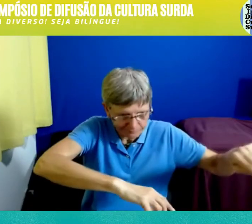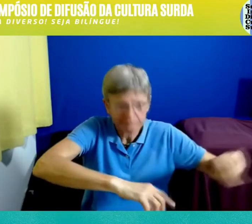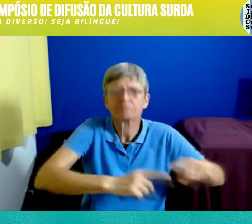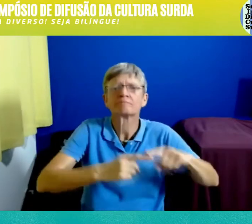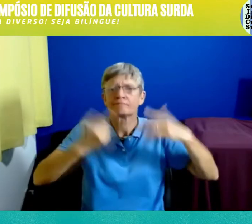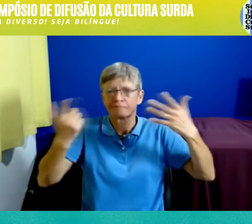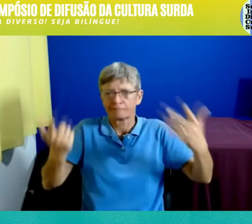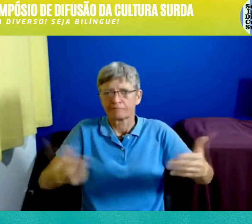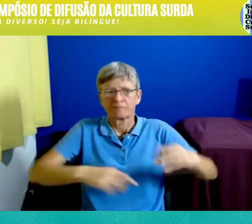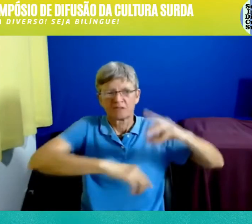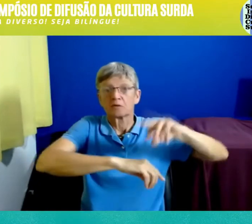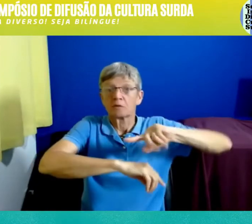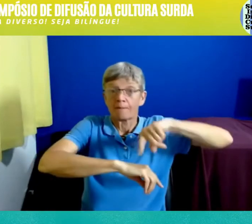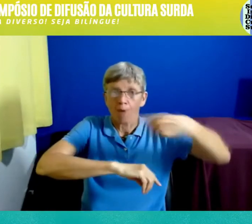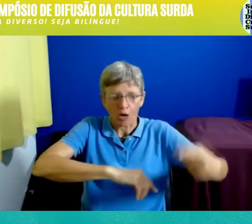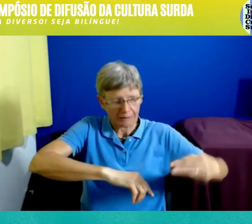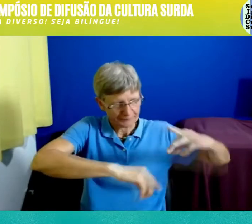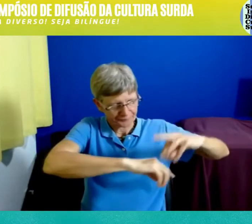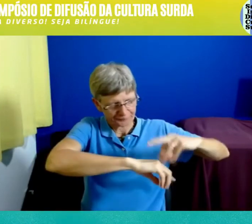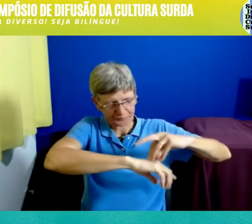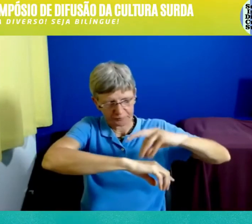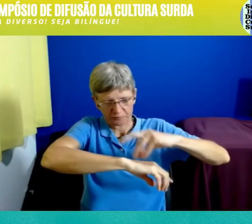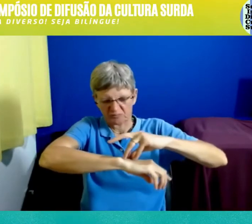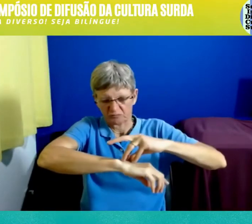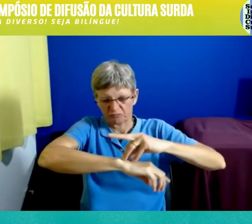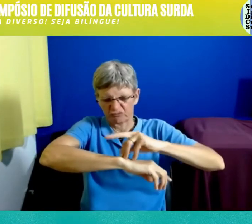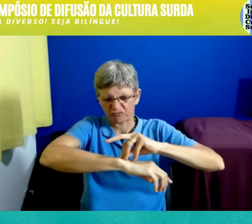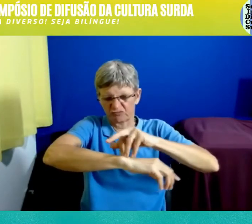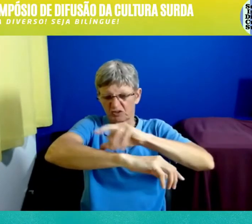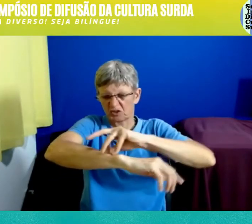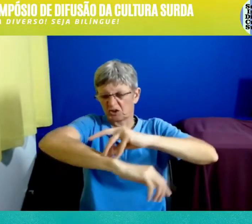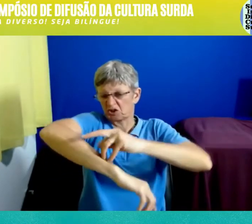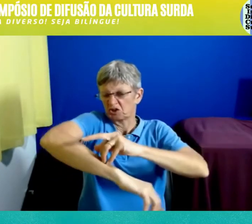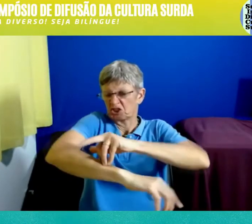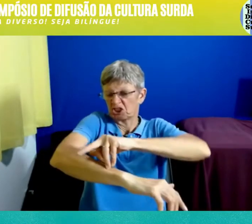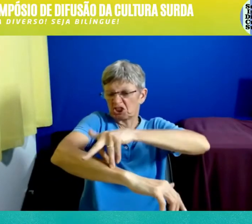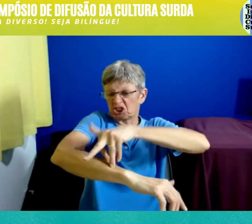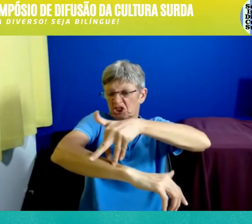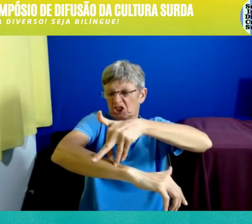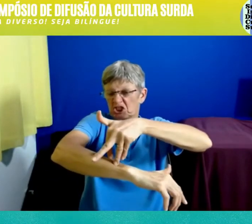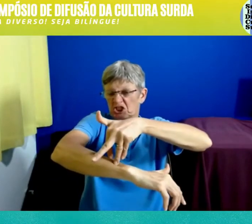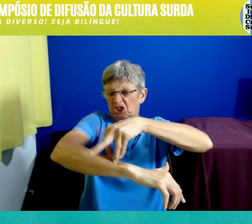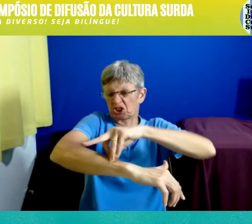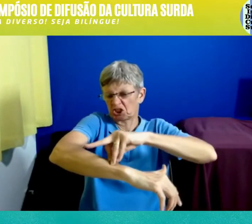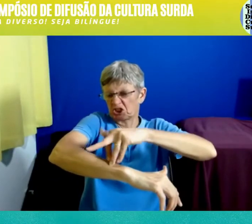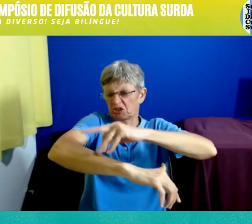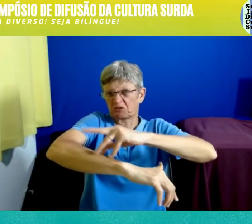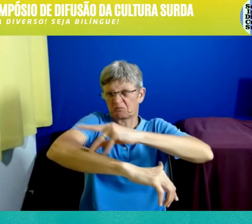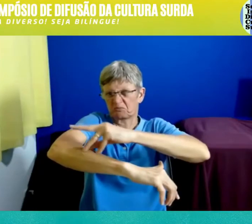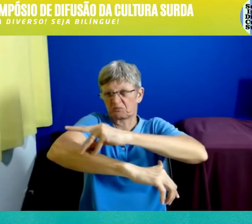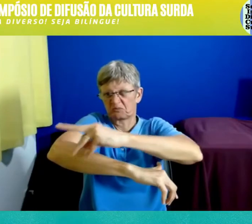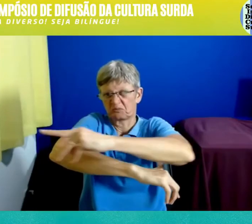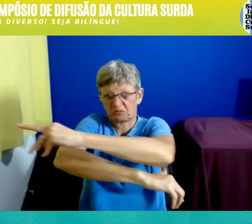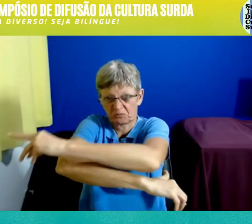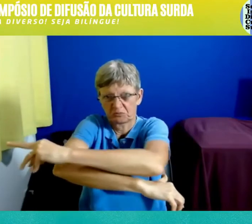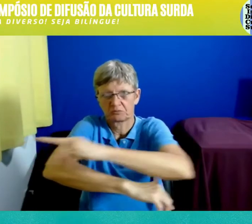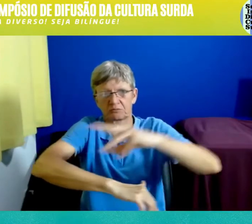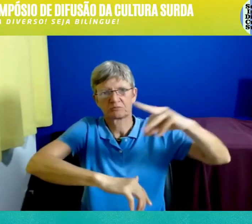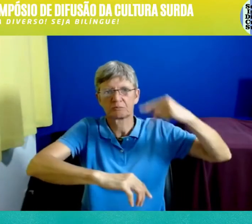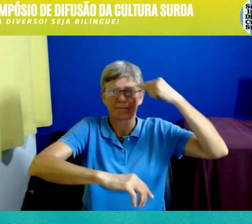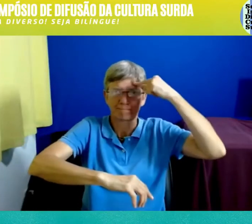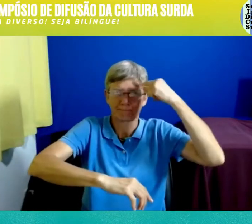E ele pega um fruto e sai. Então, depois ele mostra esse